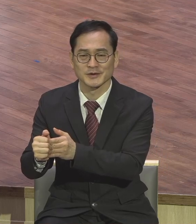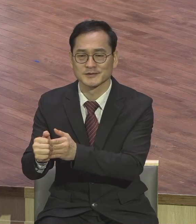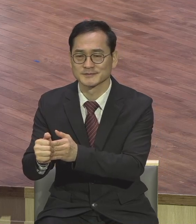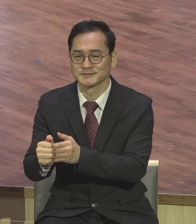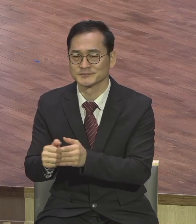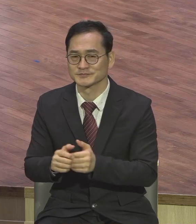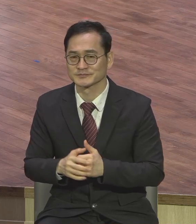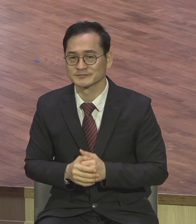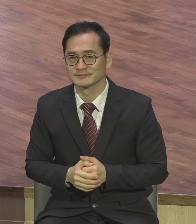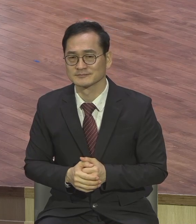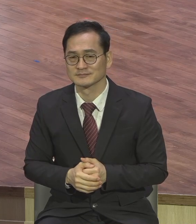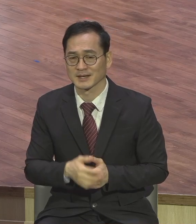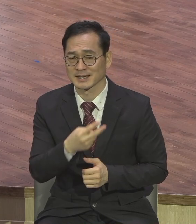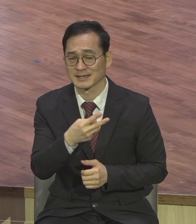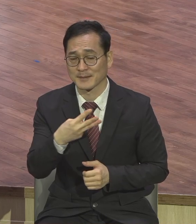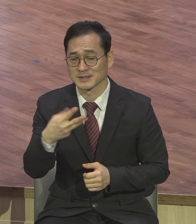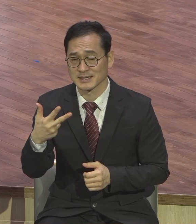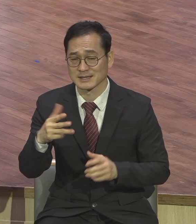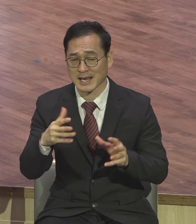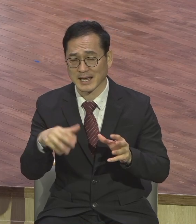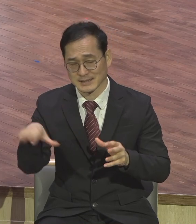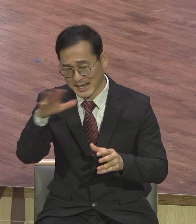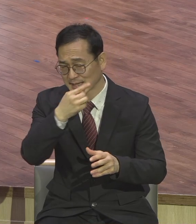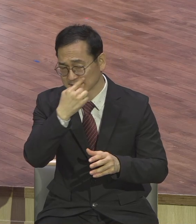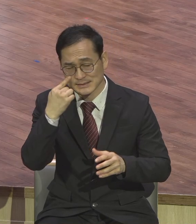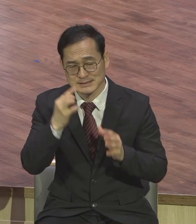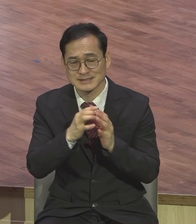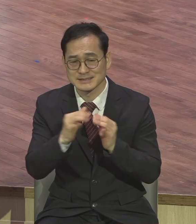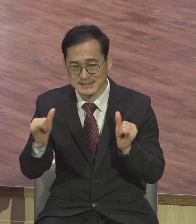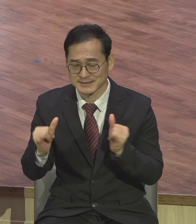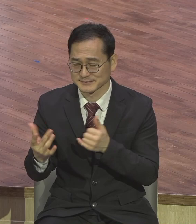초월해서 237 날에 정인의 삶을 살게 하신다.